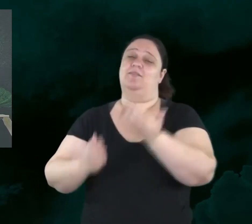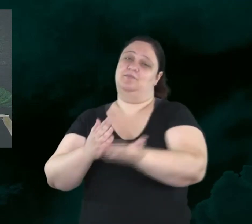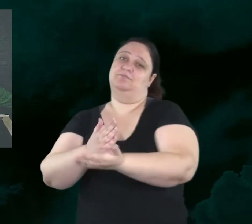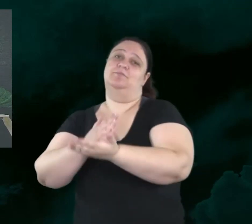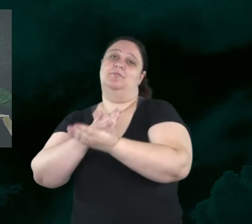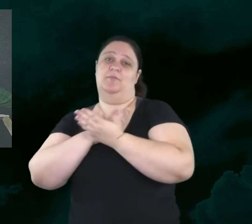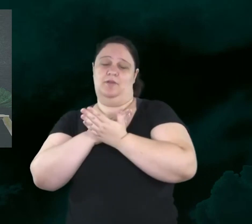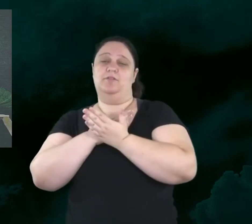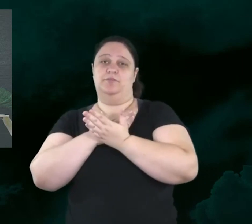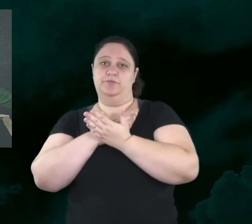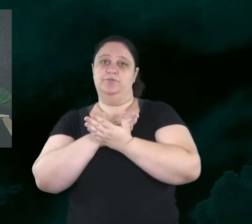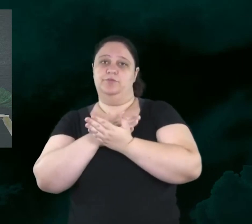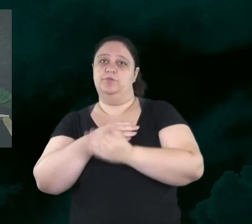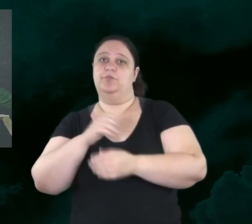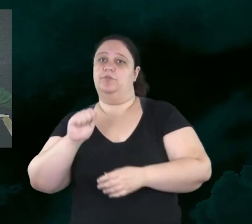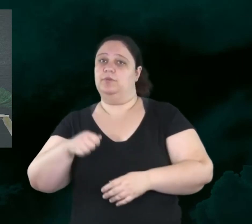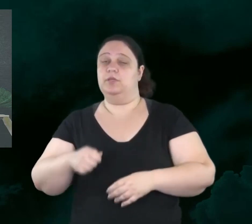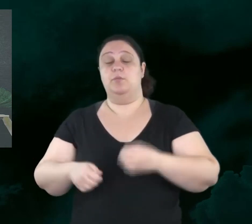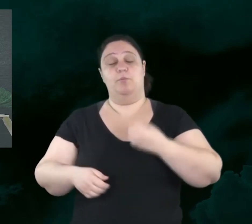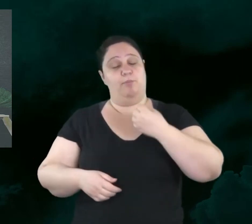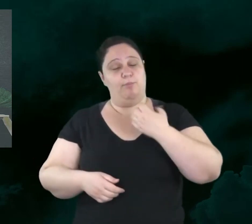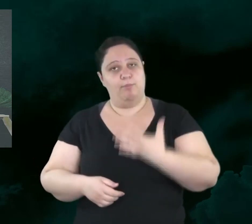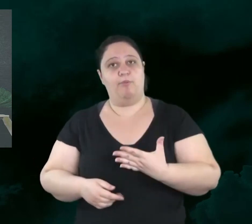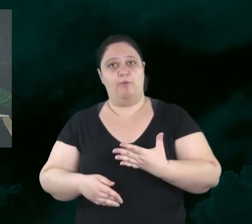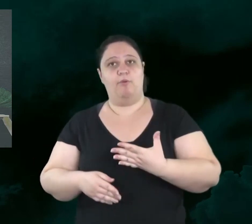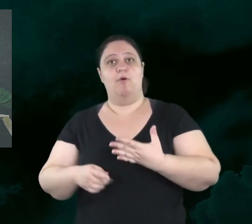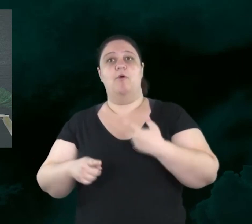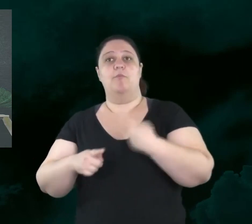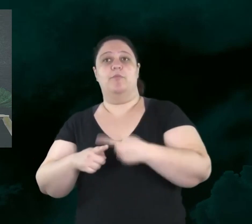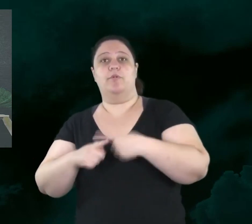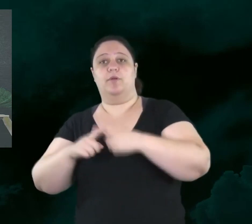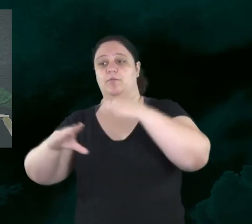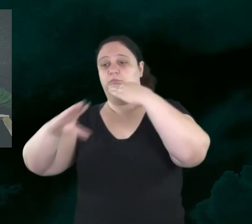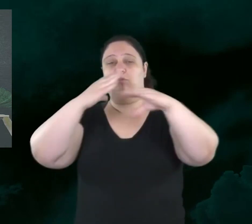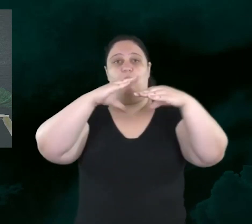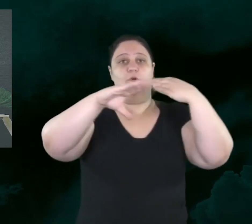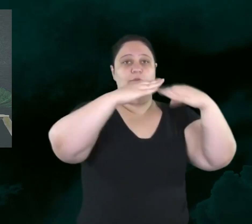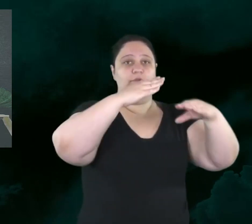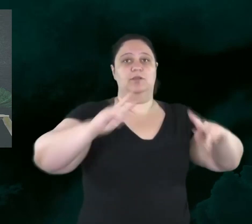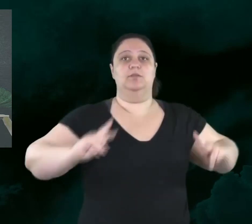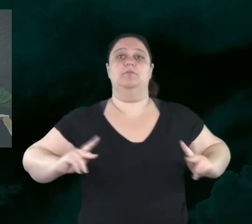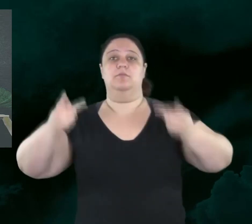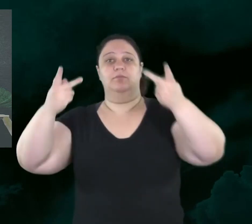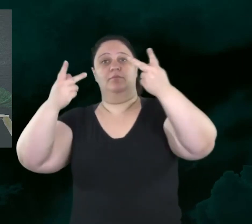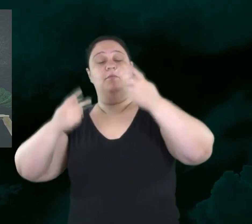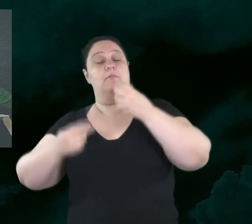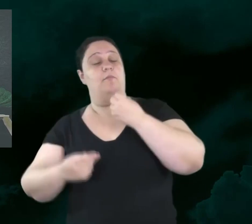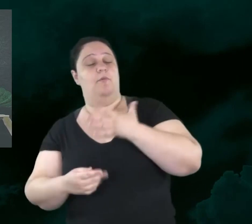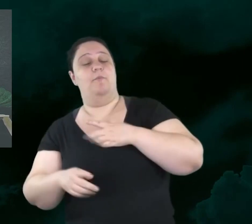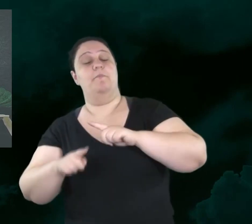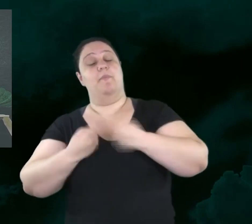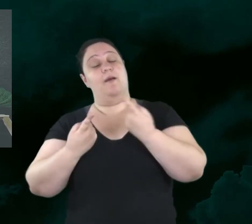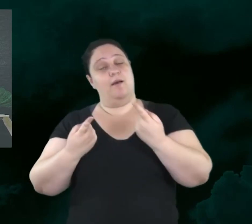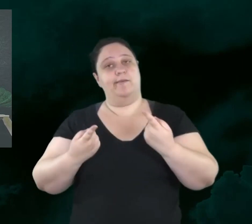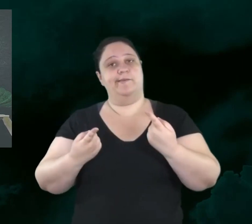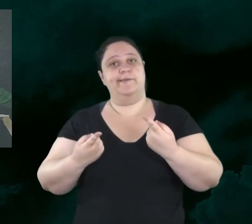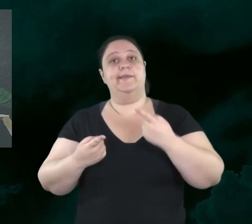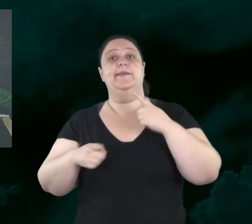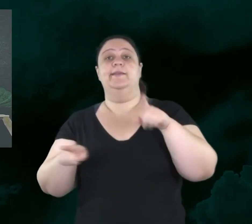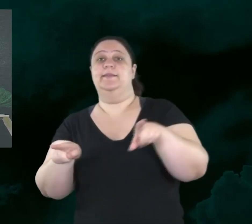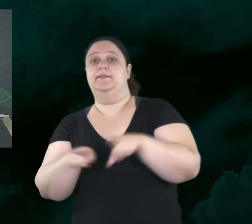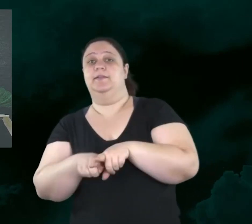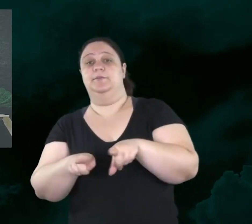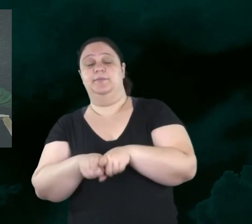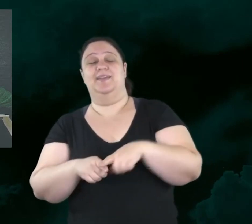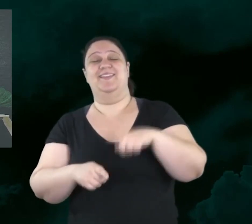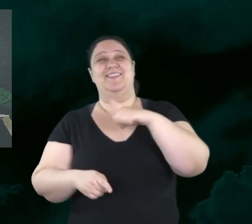como ferramentas de comunicação, ferramentas de tecnologia. Mas também trouxe